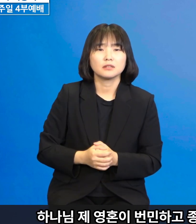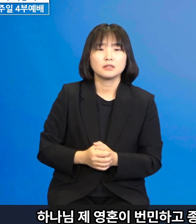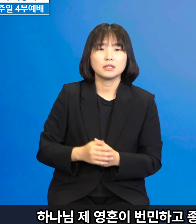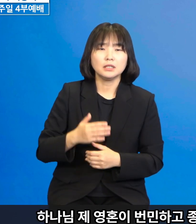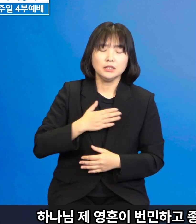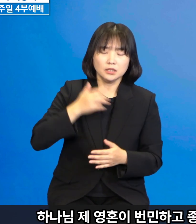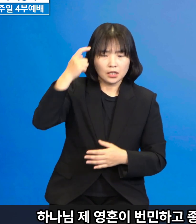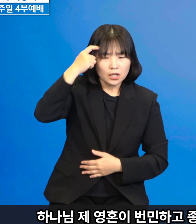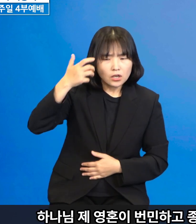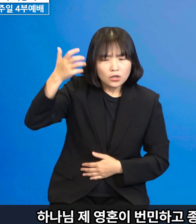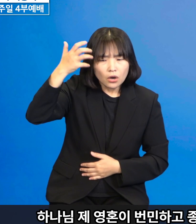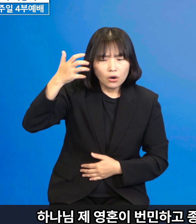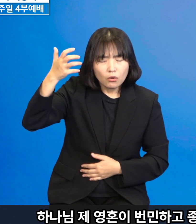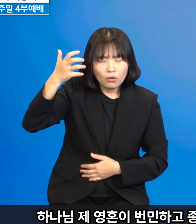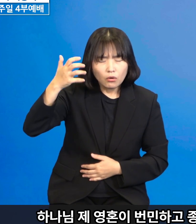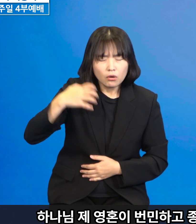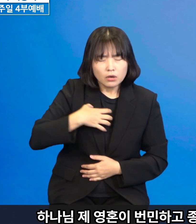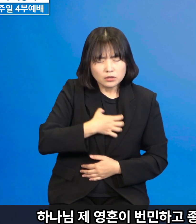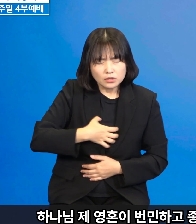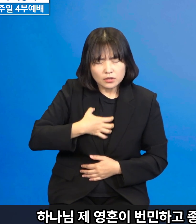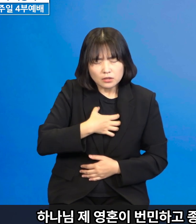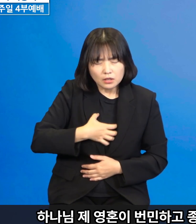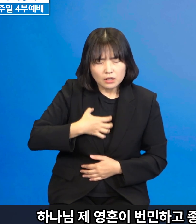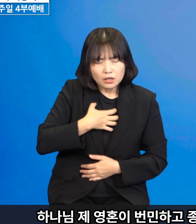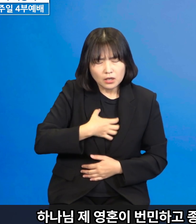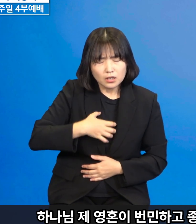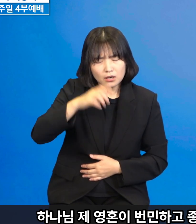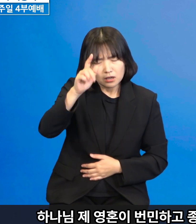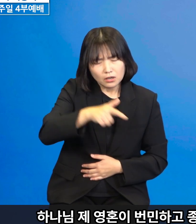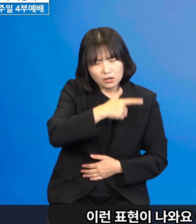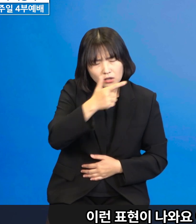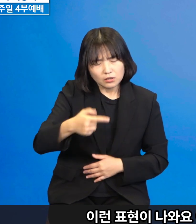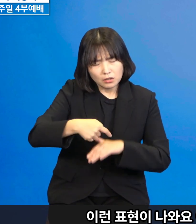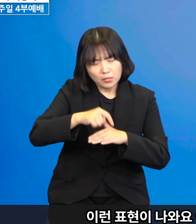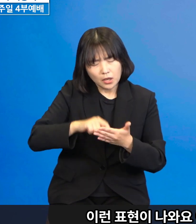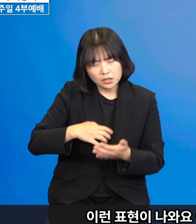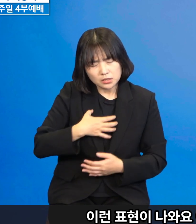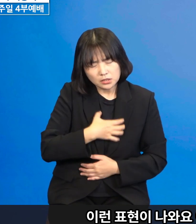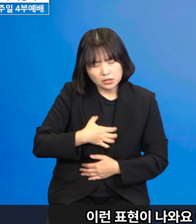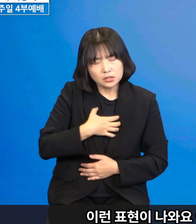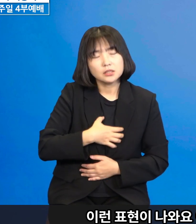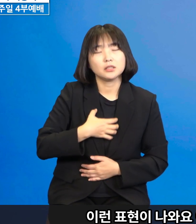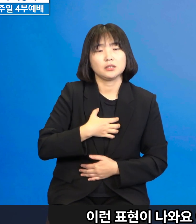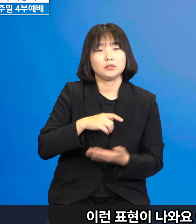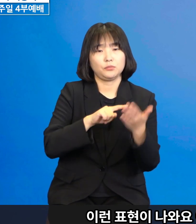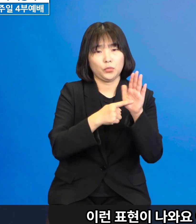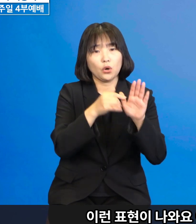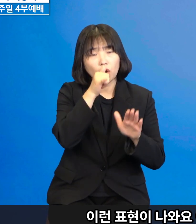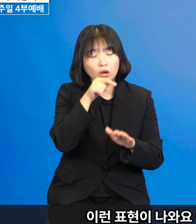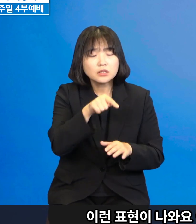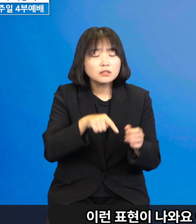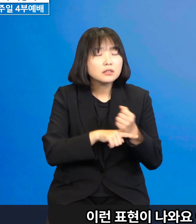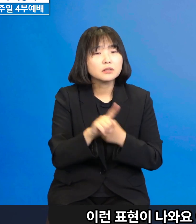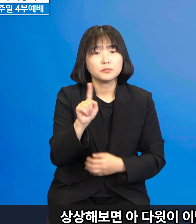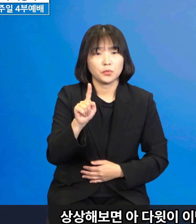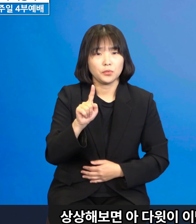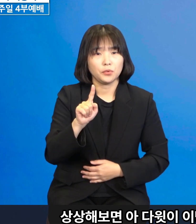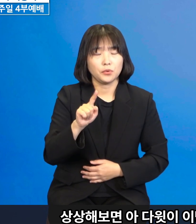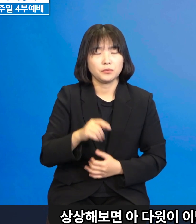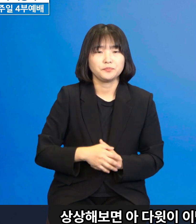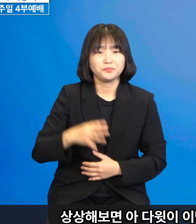제 영혼이 번민하고 종일토록 마음에 근심하고 있습니다. 이런 표현이 나와요. 이게 무슨 이야기일까요? 상상해